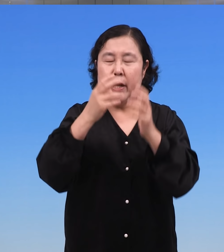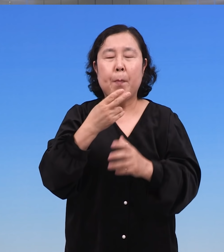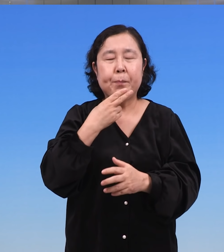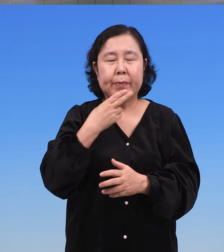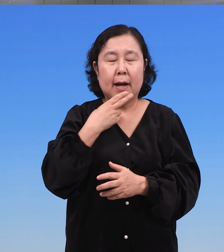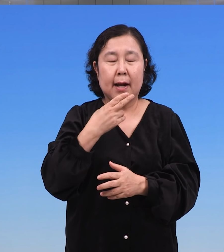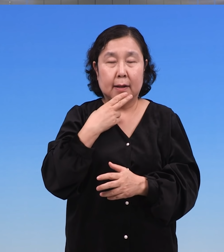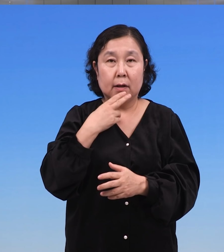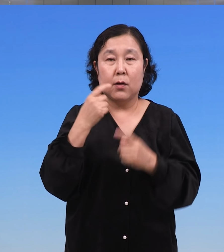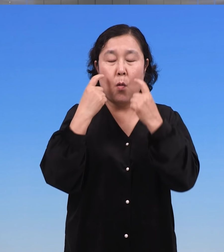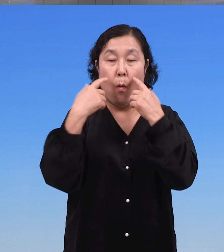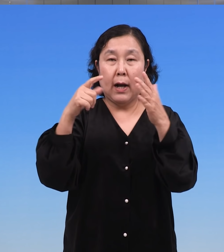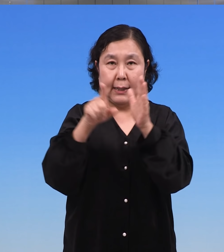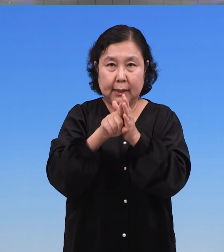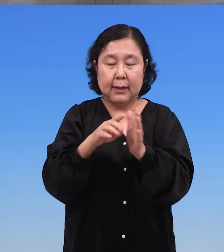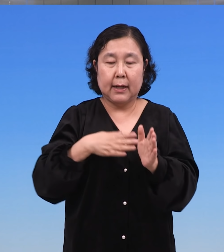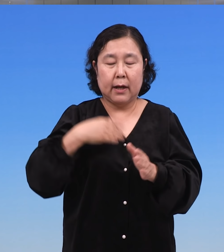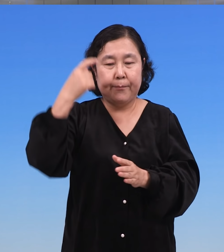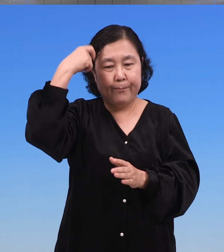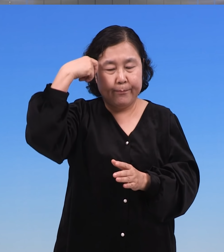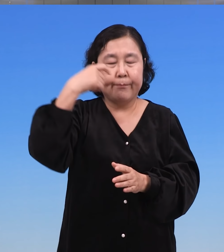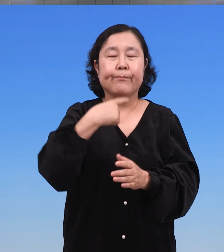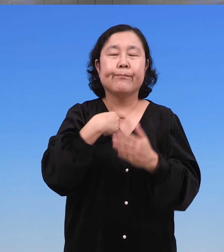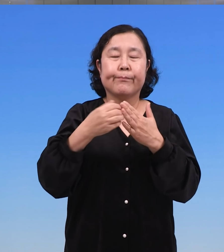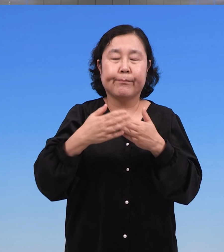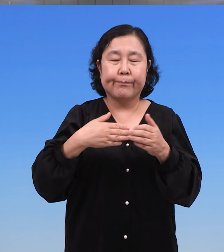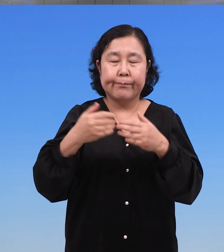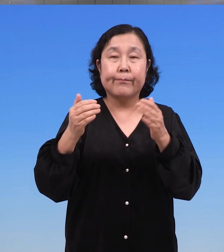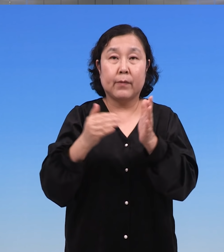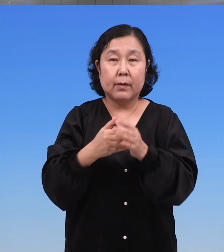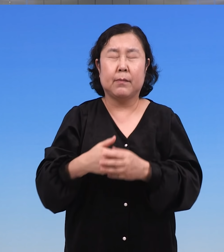주면서부터 제 마음에 평안이 찾아오는 것을 경험한 겁니다.